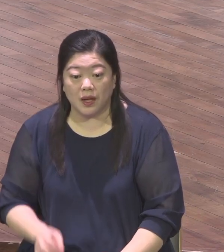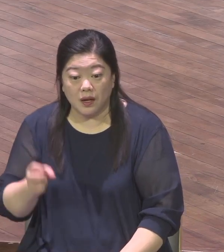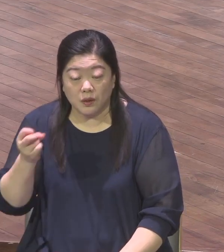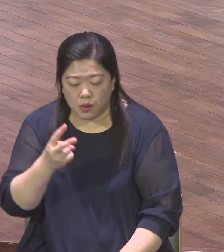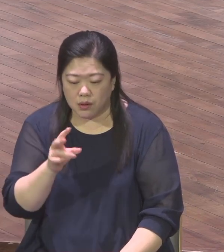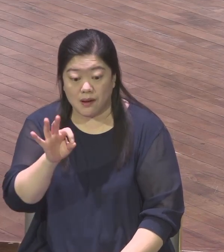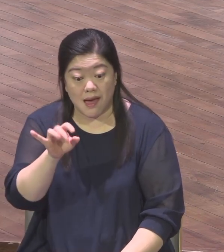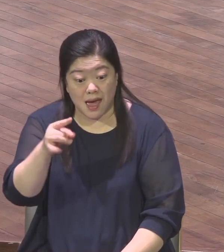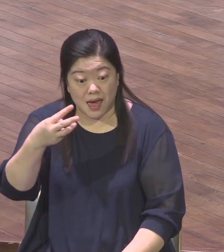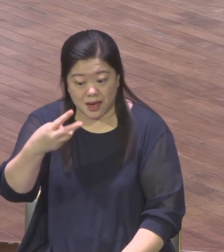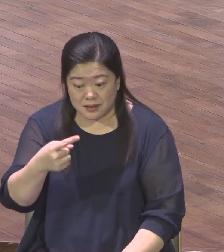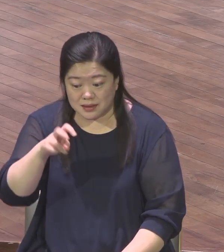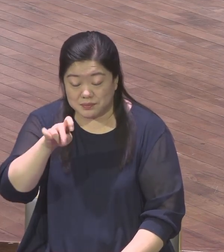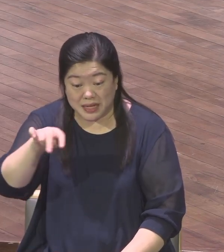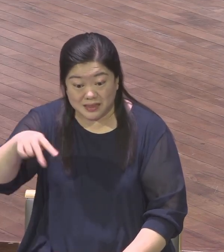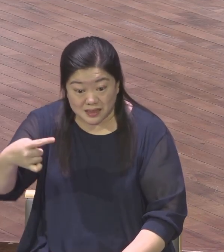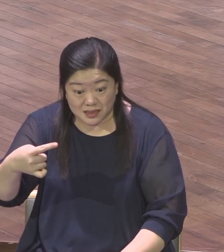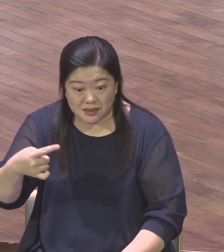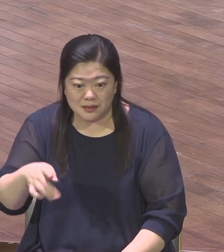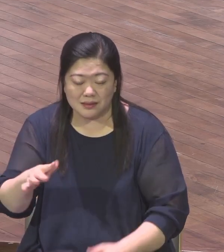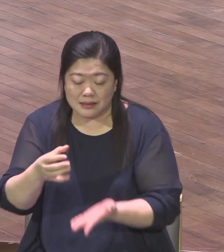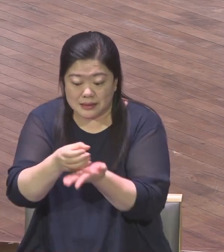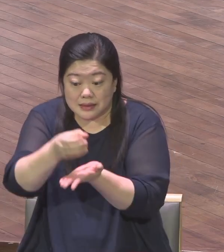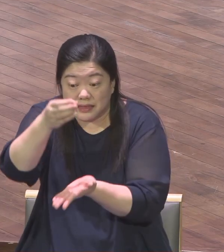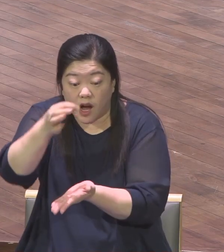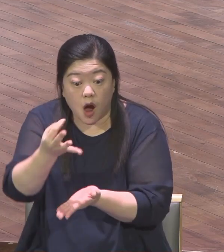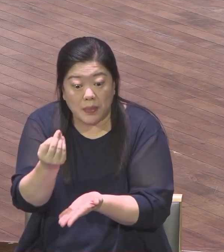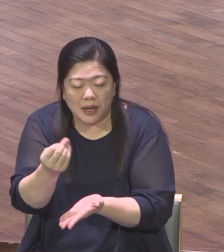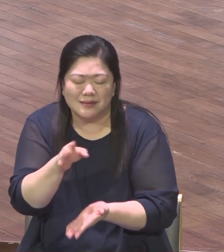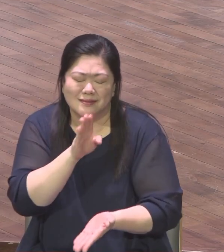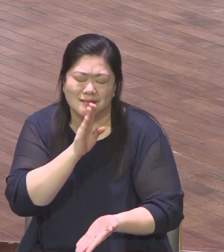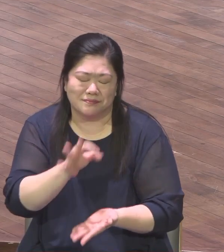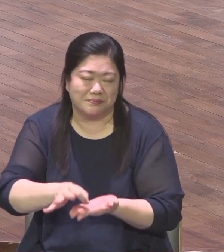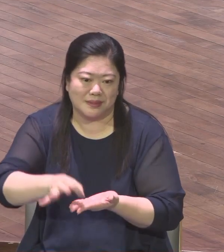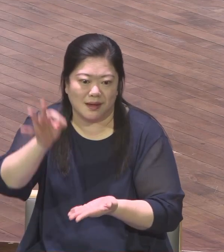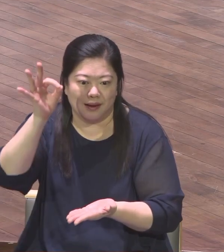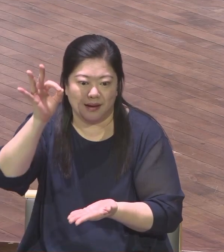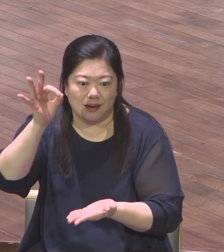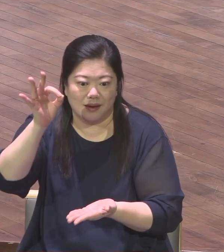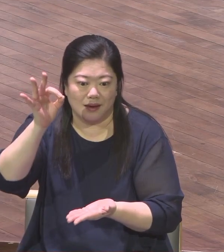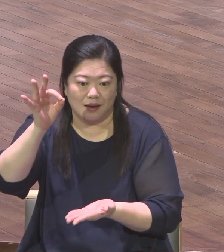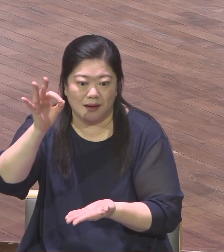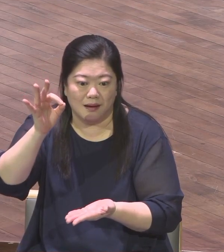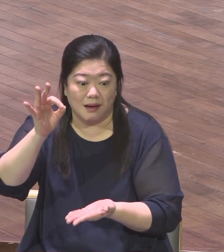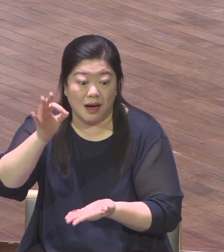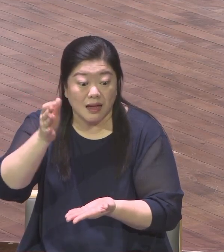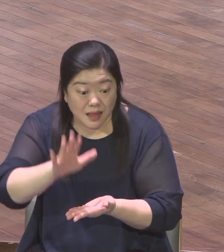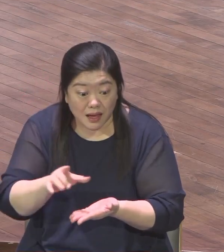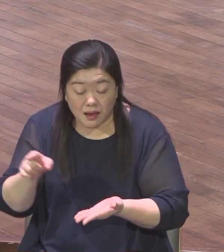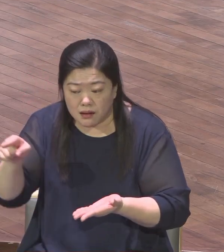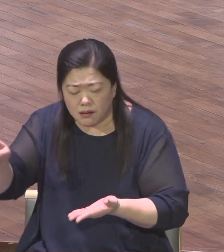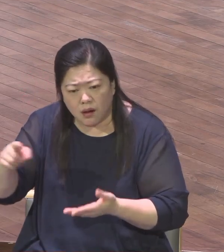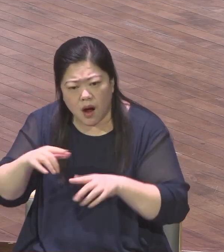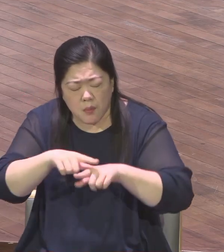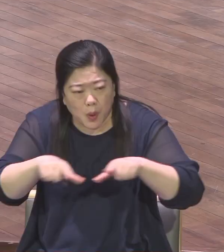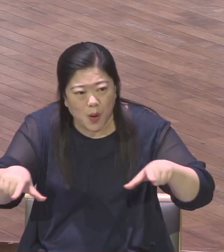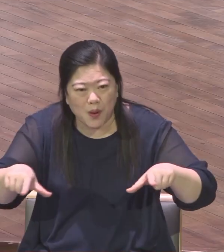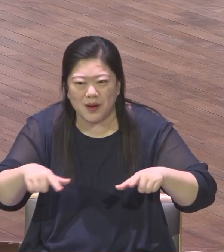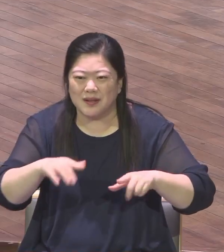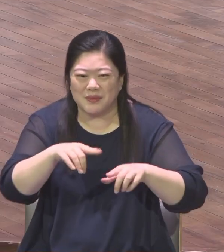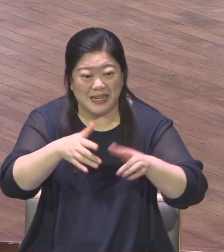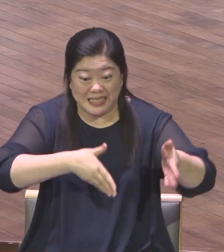때문에 에르메스는 그래요. 에르메스는 마케팅부가 없어. 그만큼 장인 정신을